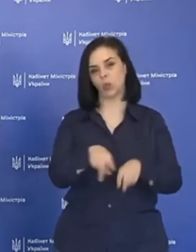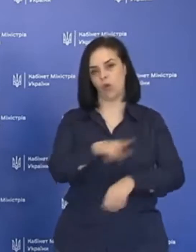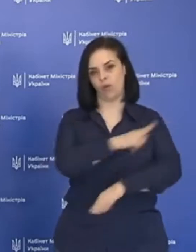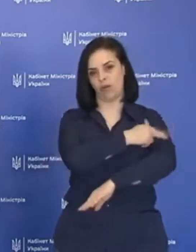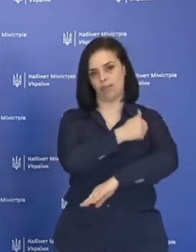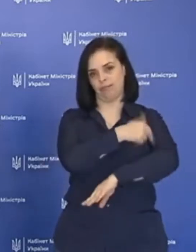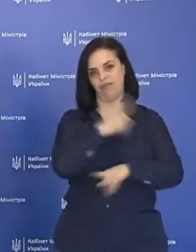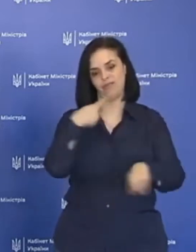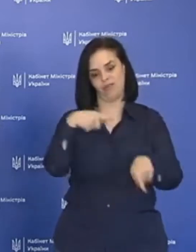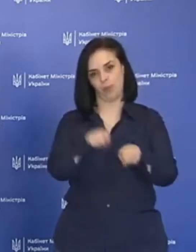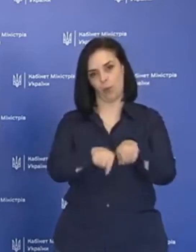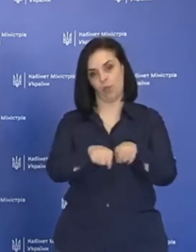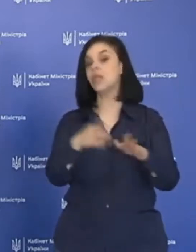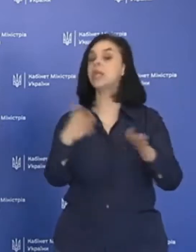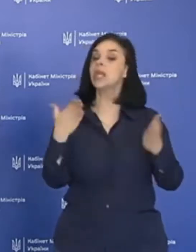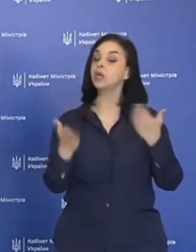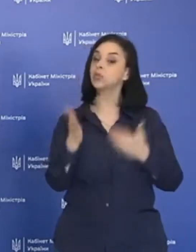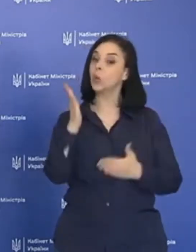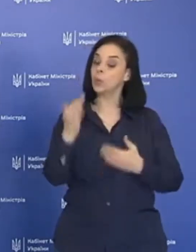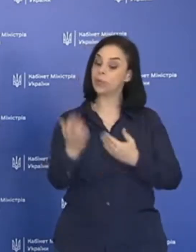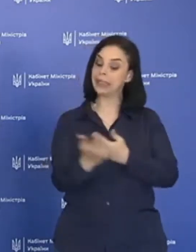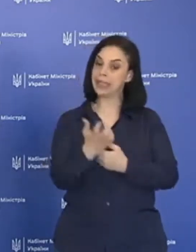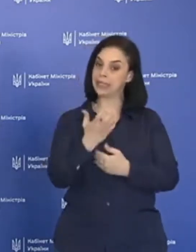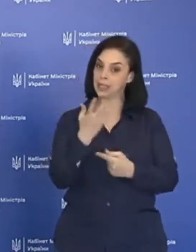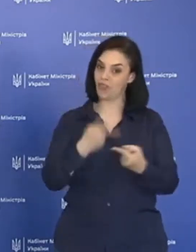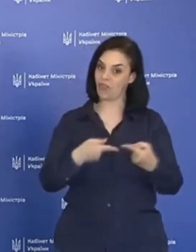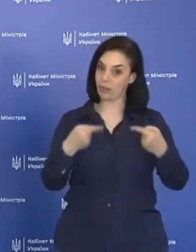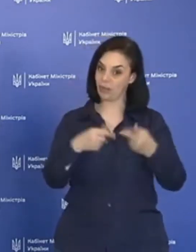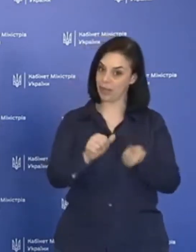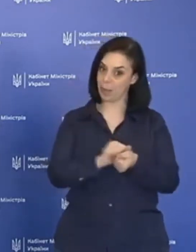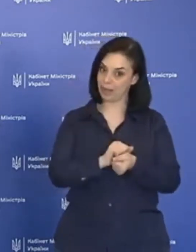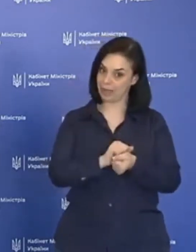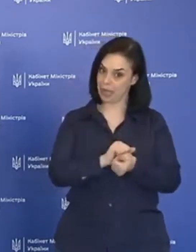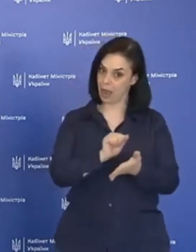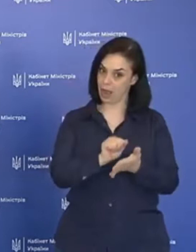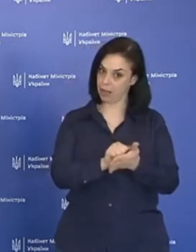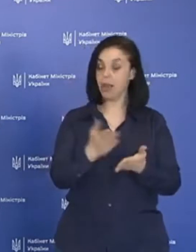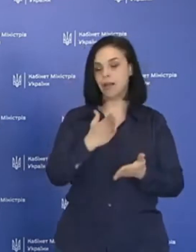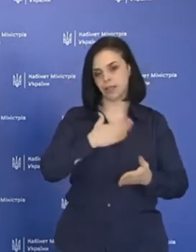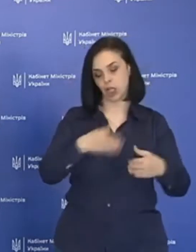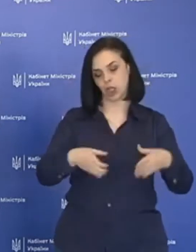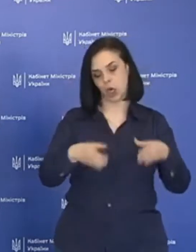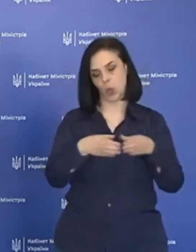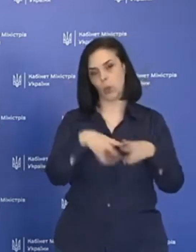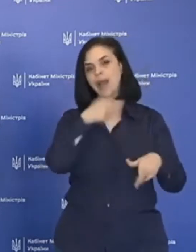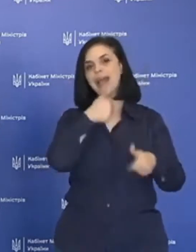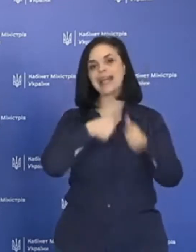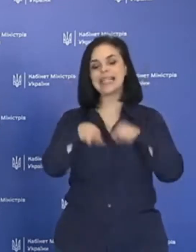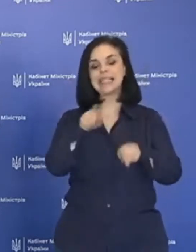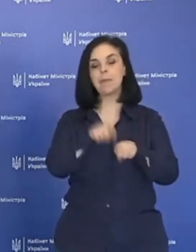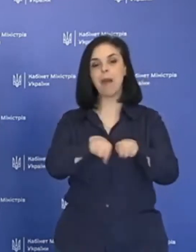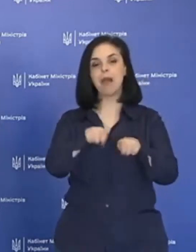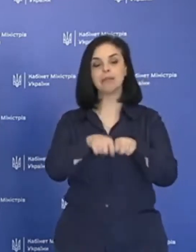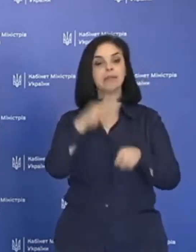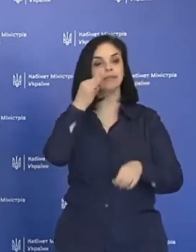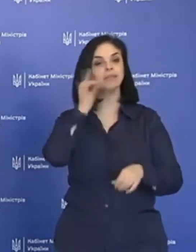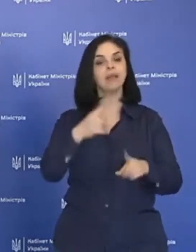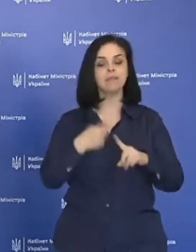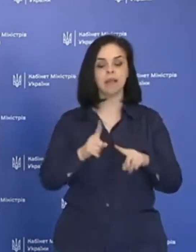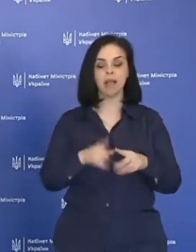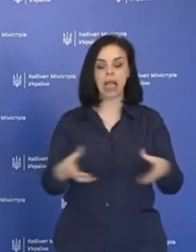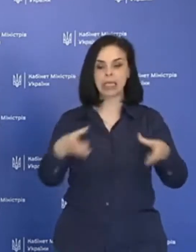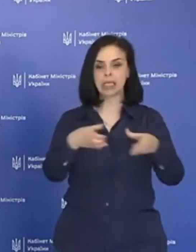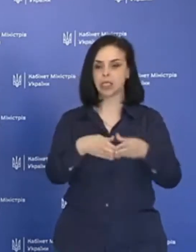клінічного випробування. Якщо будуть надіслані відповідні матеріали, то наша група експертів, яка складається